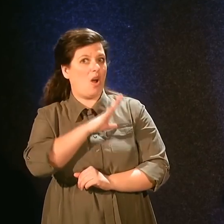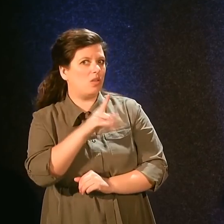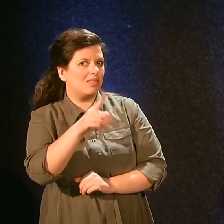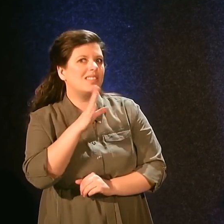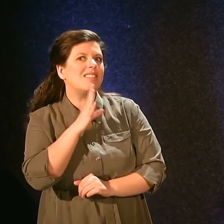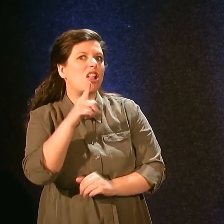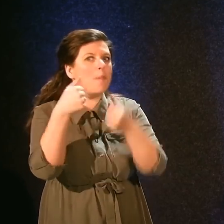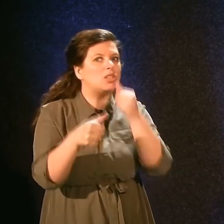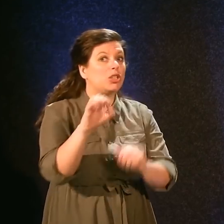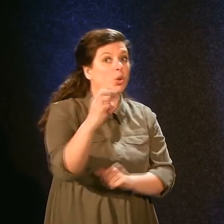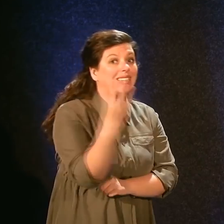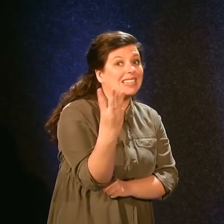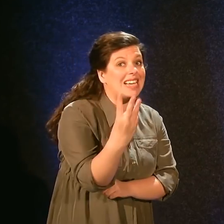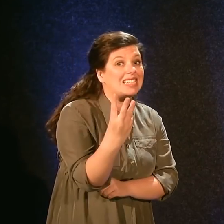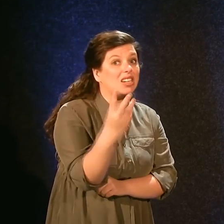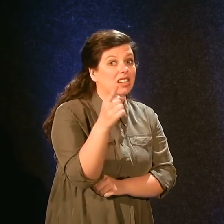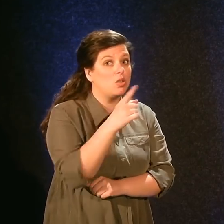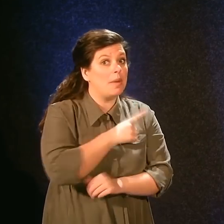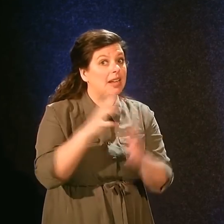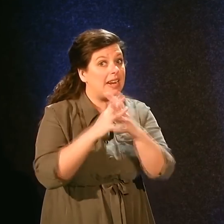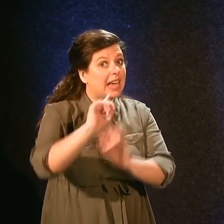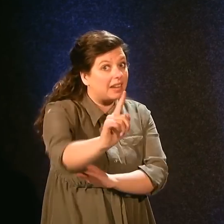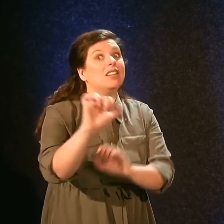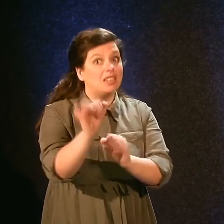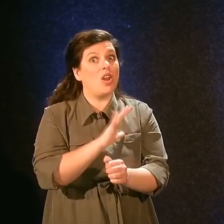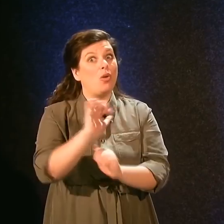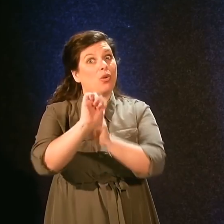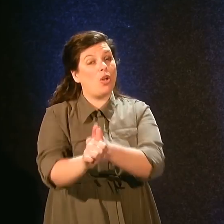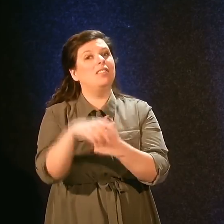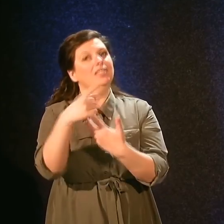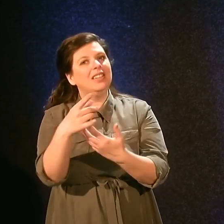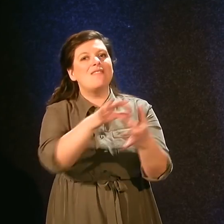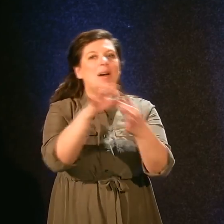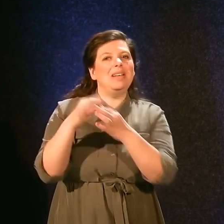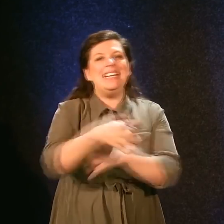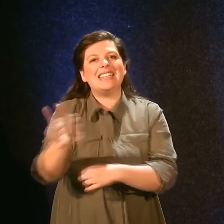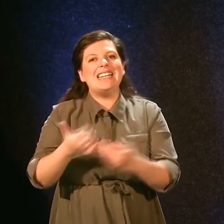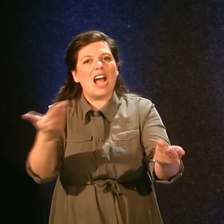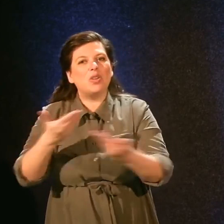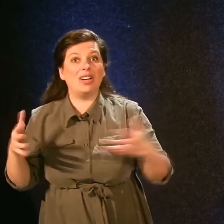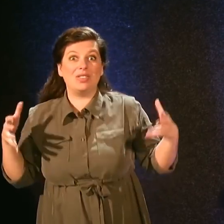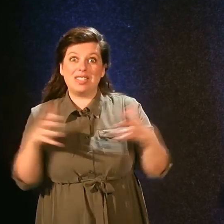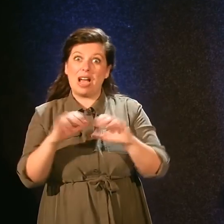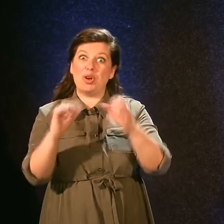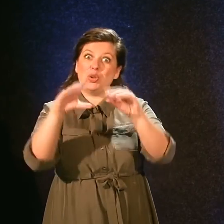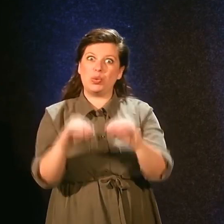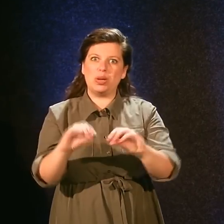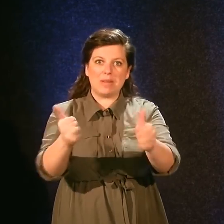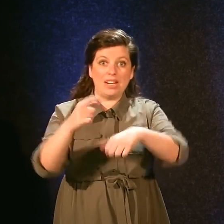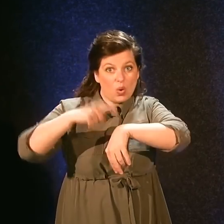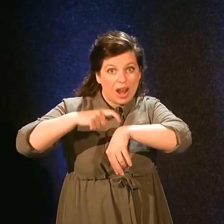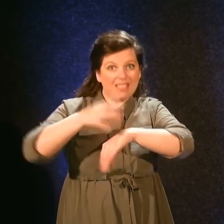ja, voel je ook echt uitgenodigd om mee te gaan kijken. Nodig jullie vrienden en familie uit, zodat we dit met elkaar kunnen doen. We beginnen om